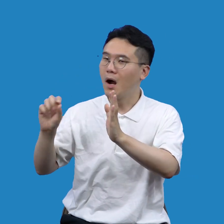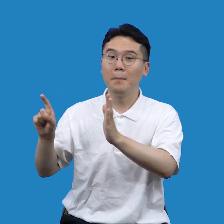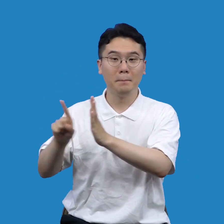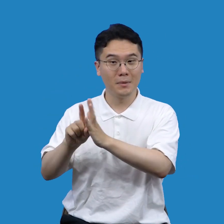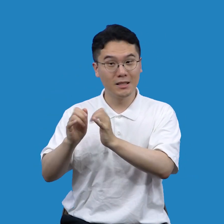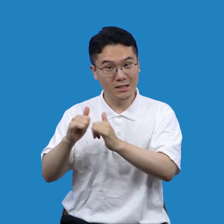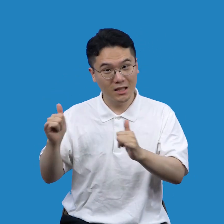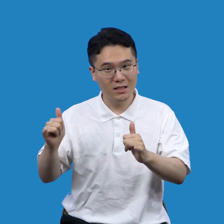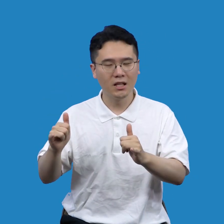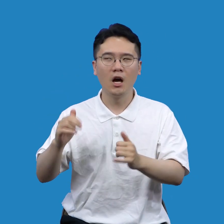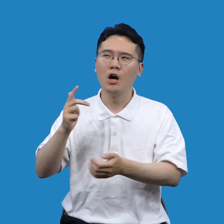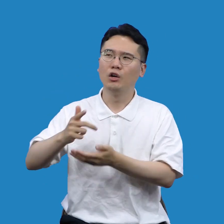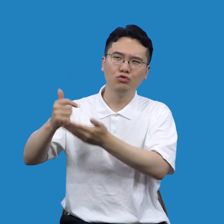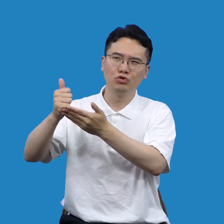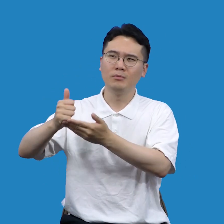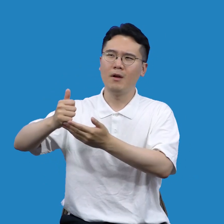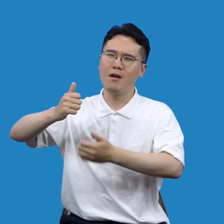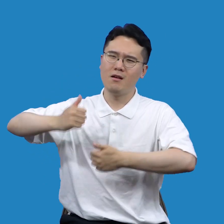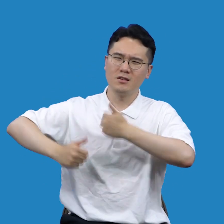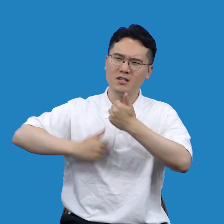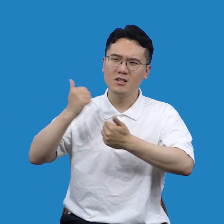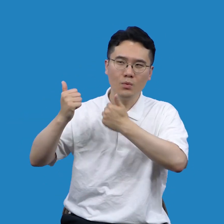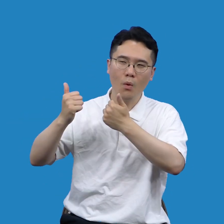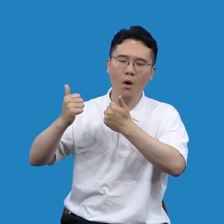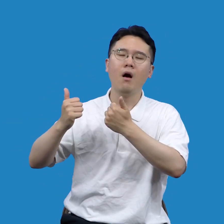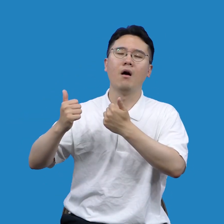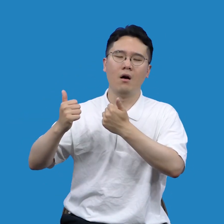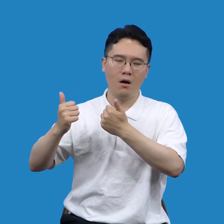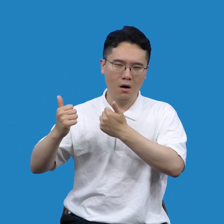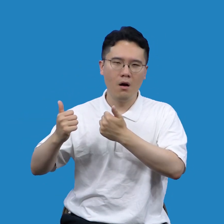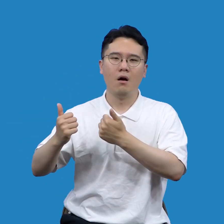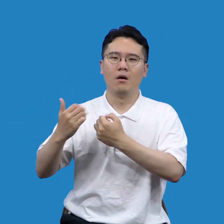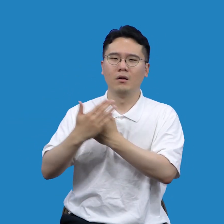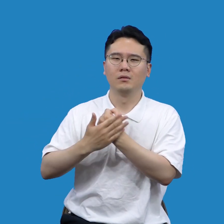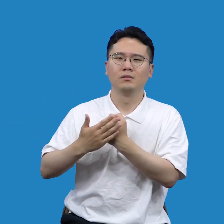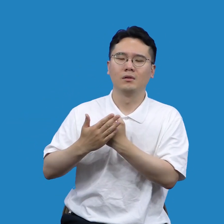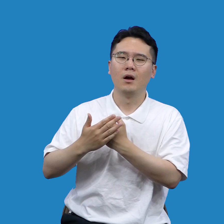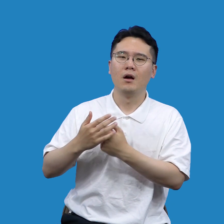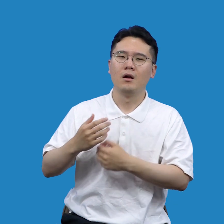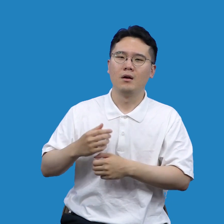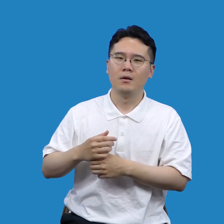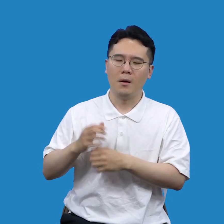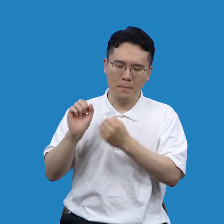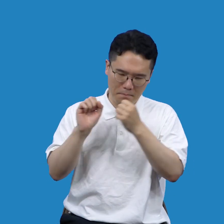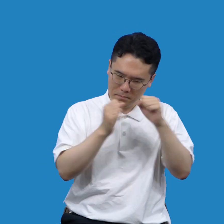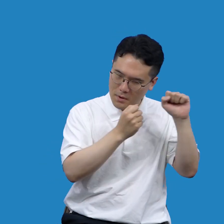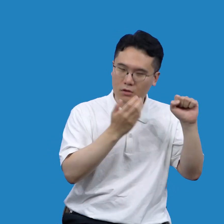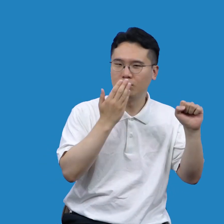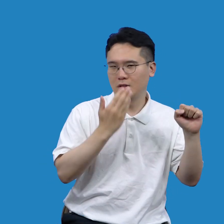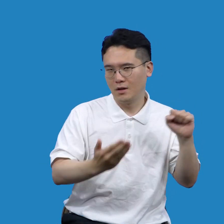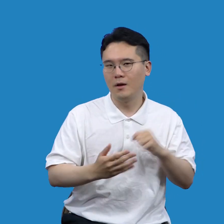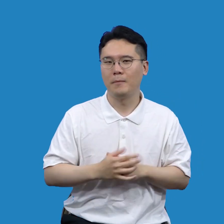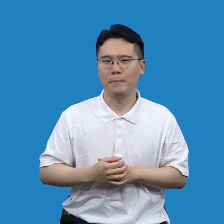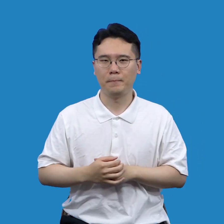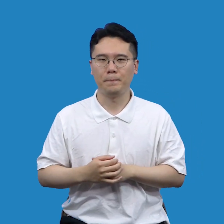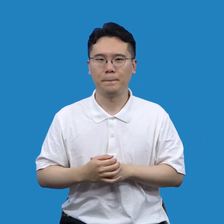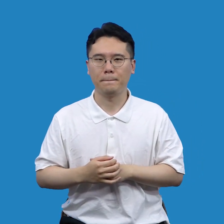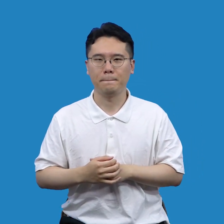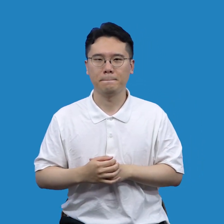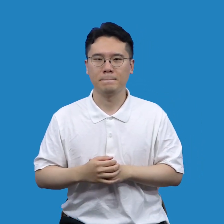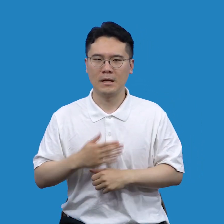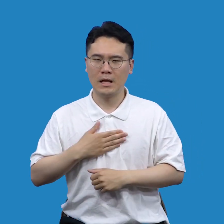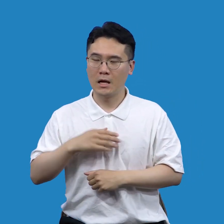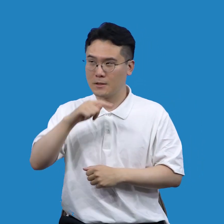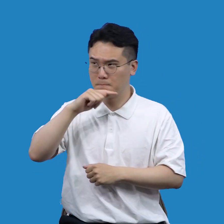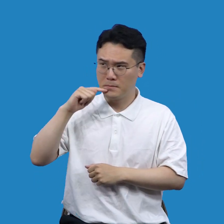면하겠네. 후렴에 내가 그 피를 유월절 그 양의 피를 볼 때